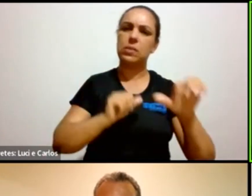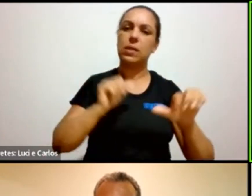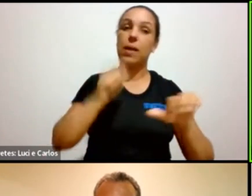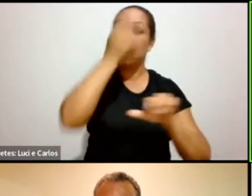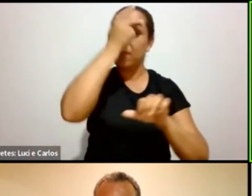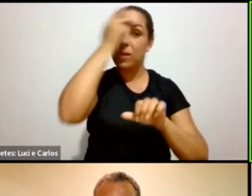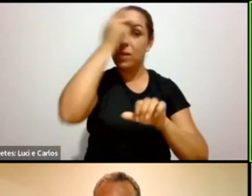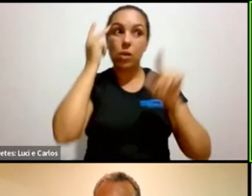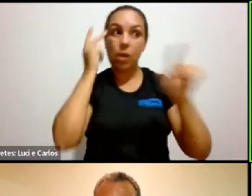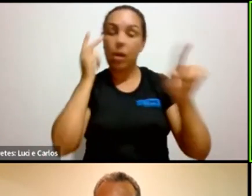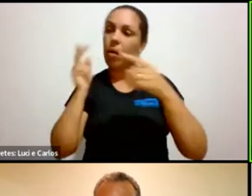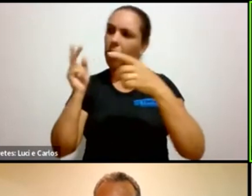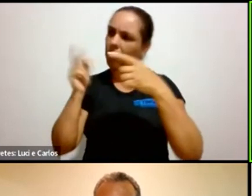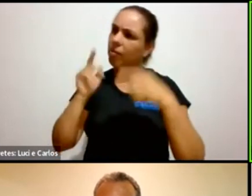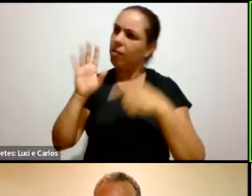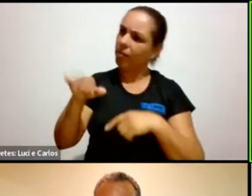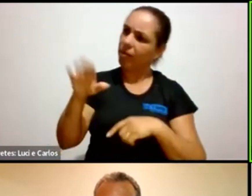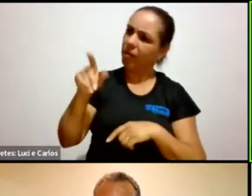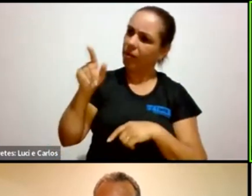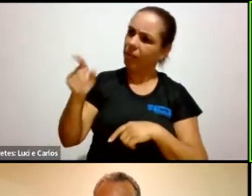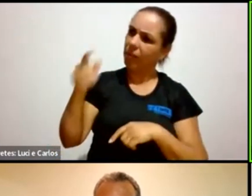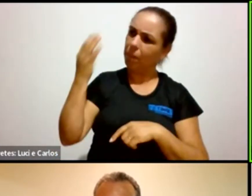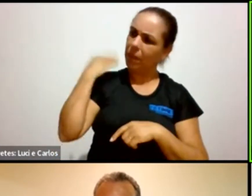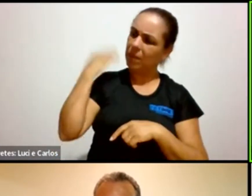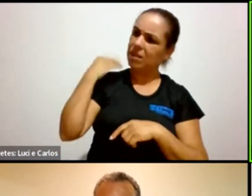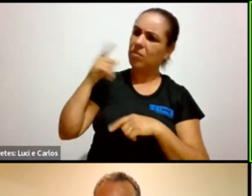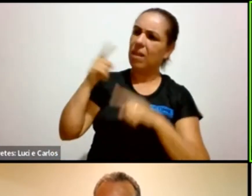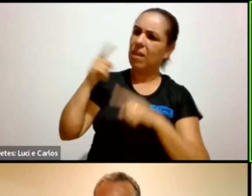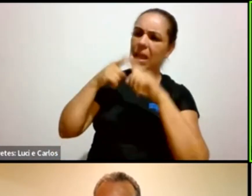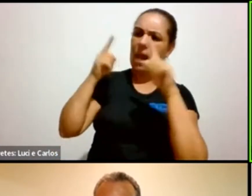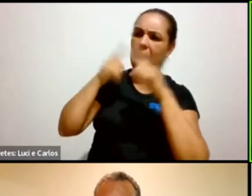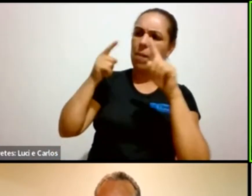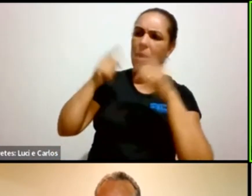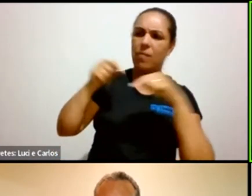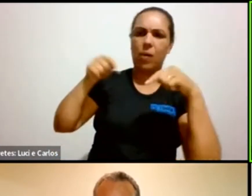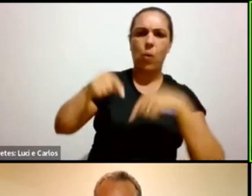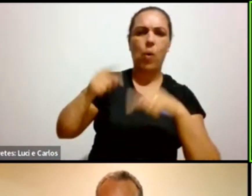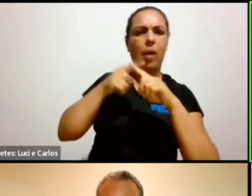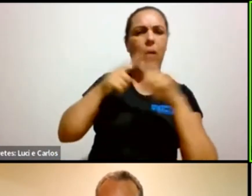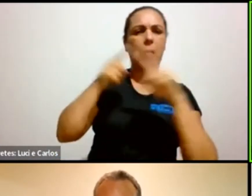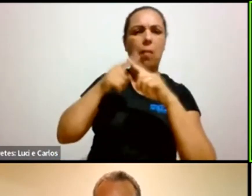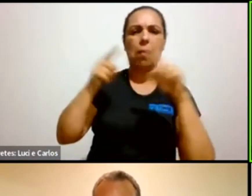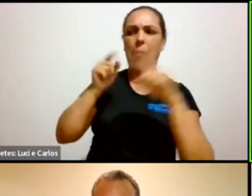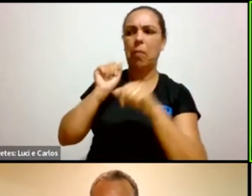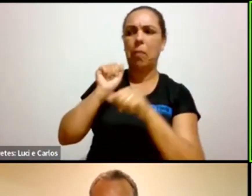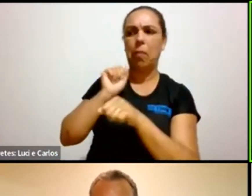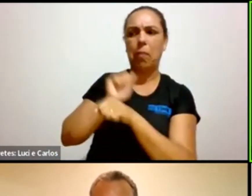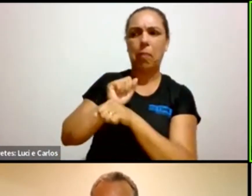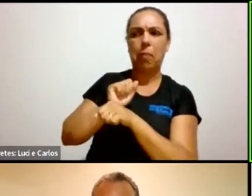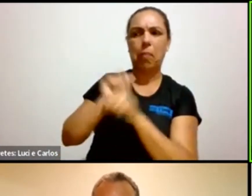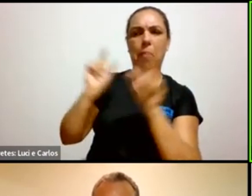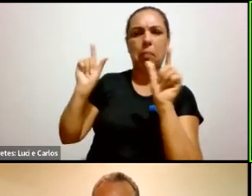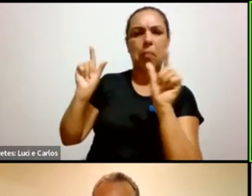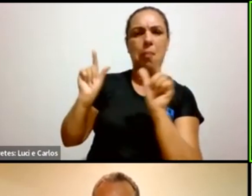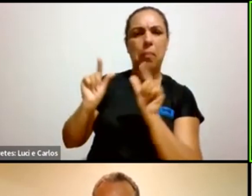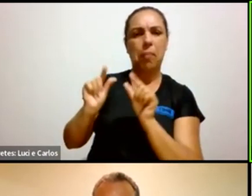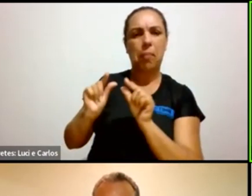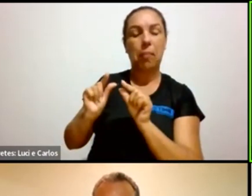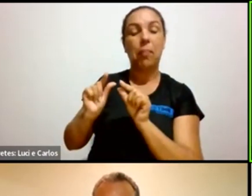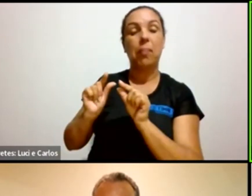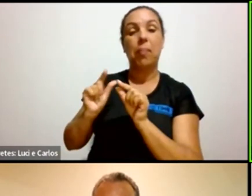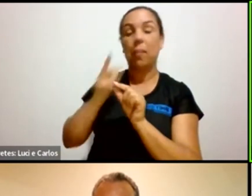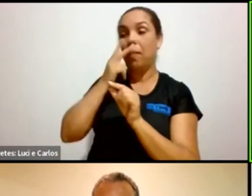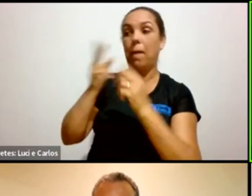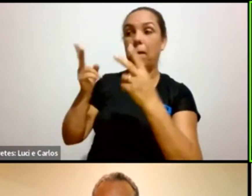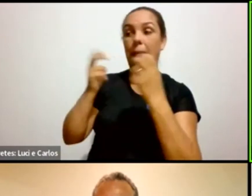redor, que tá vendo sempre você reclamar, ai, tá doendo, não vou fazer isso porque tô sentindo dor. As pessoas mesmo é que vão percebendo, nossa, você não